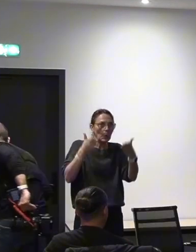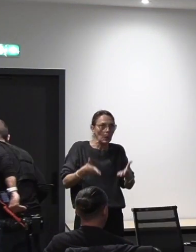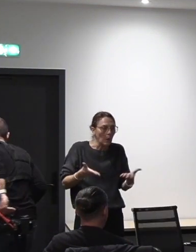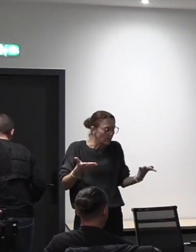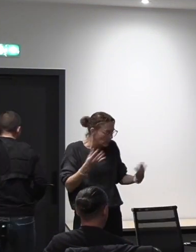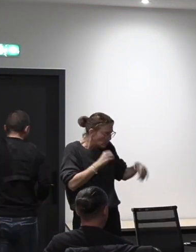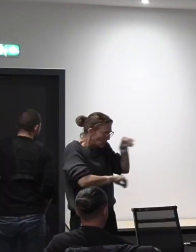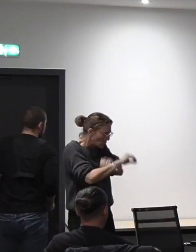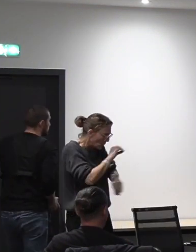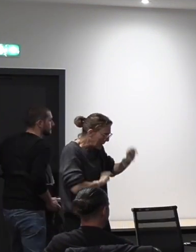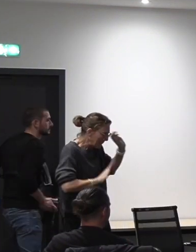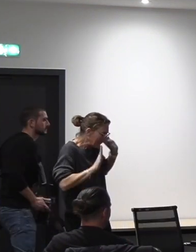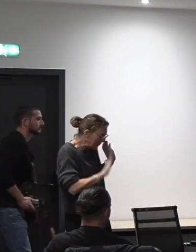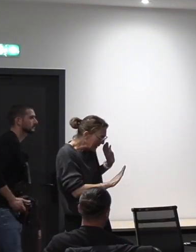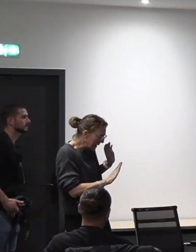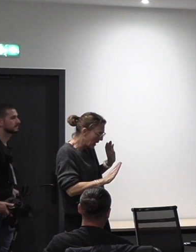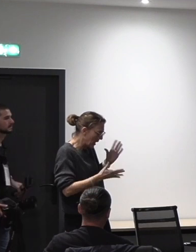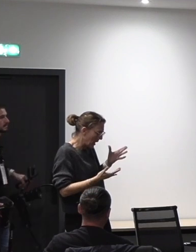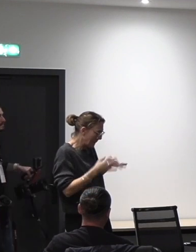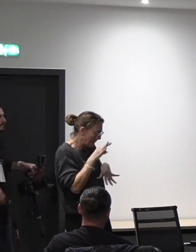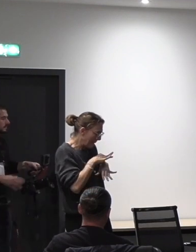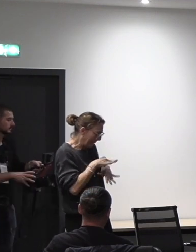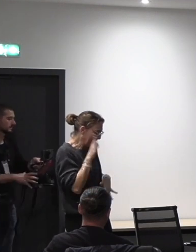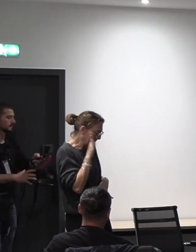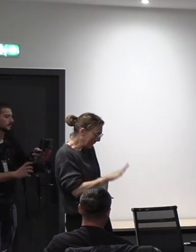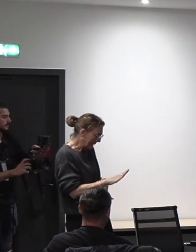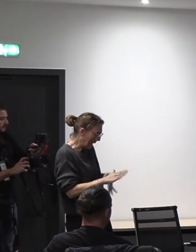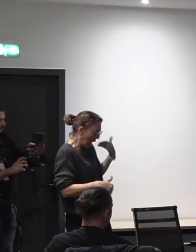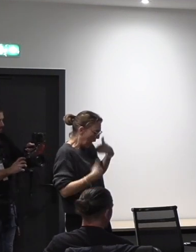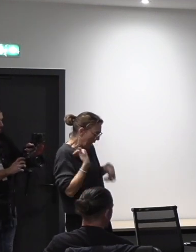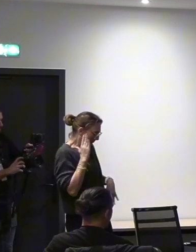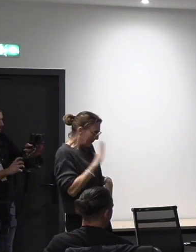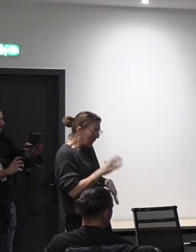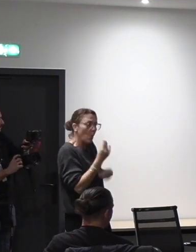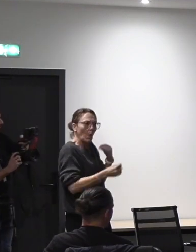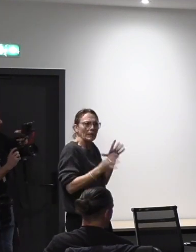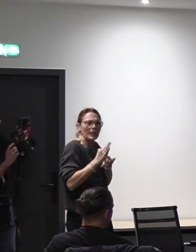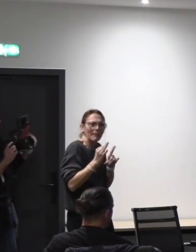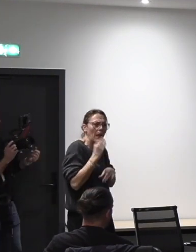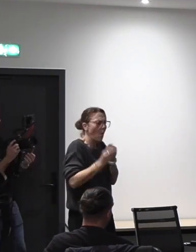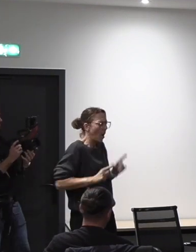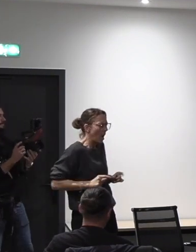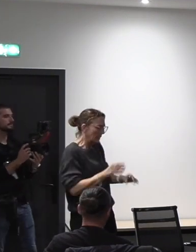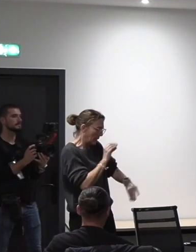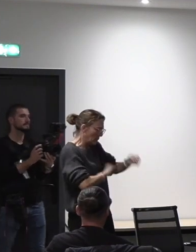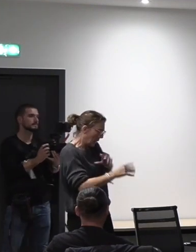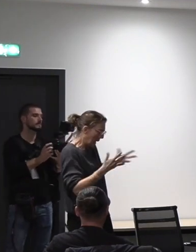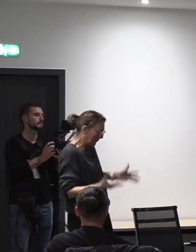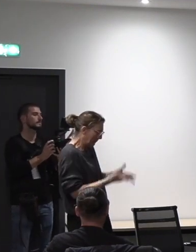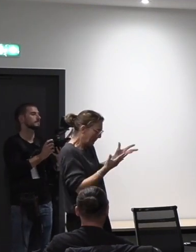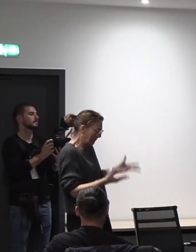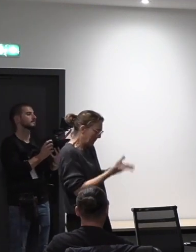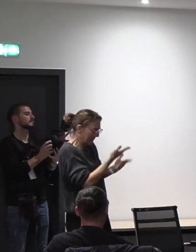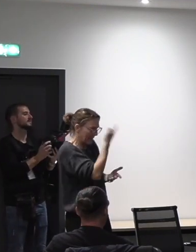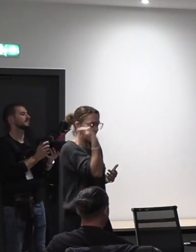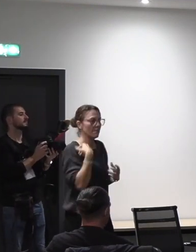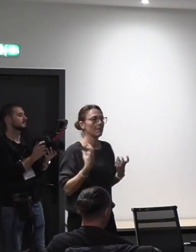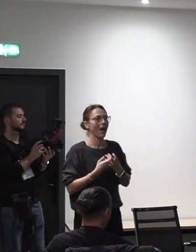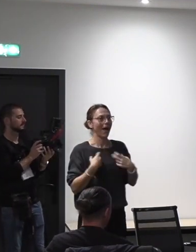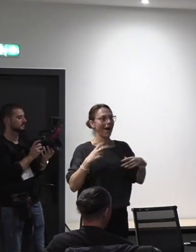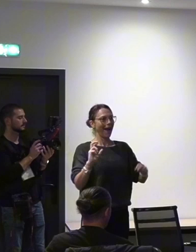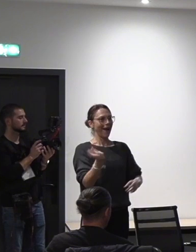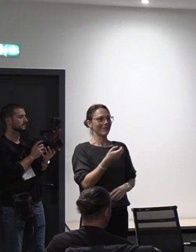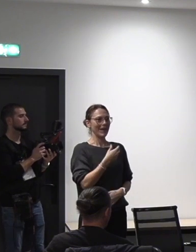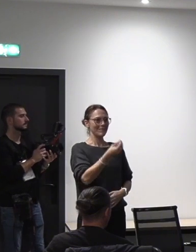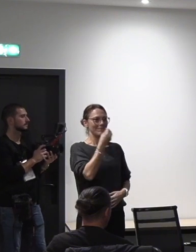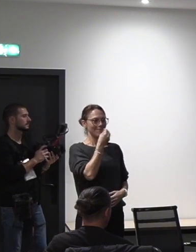prise en charge particulière de malades particuliers, handicap ou diabétiques ou cancéreux ou plein d'autres. Et donc quand je peux enfin manger, comment